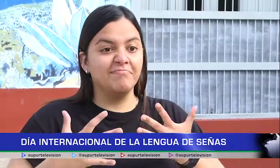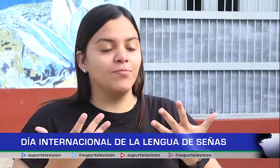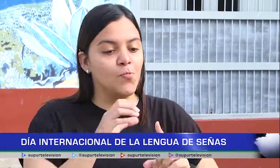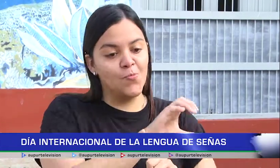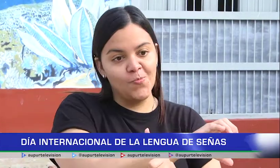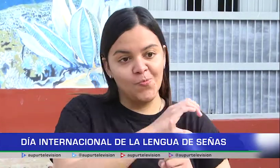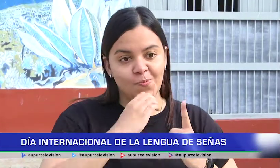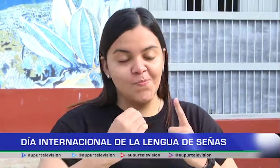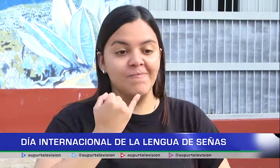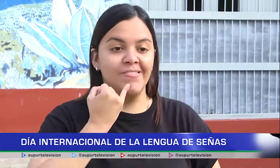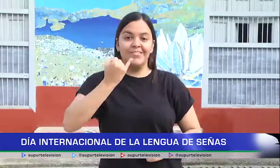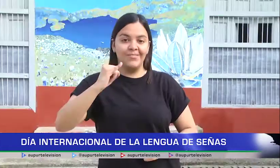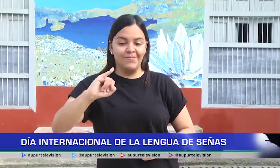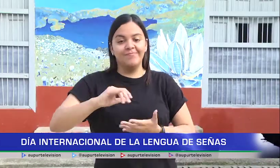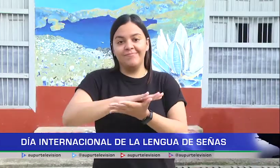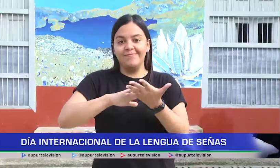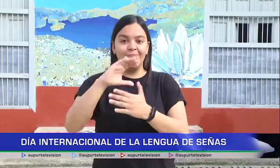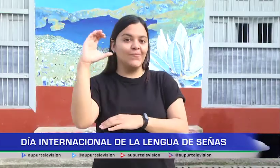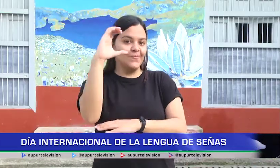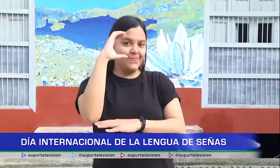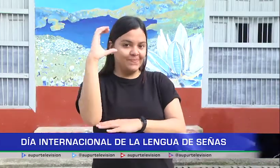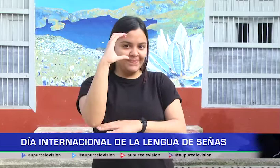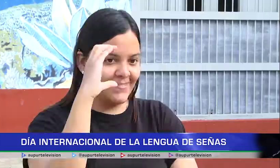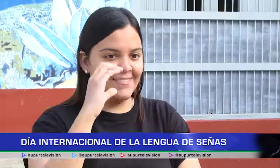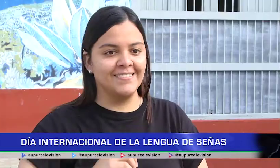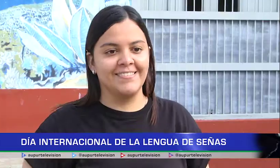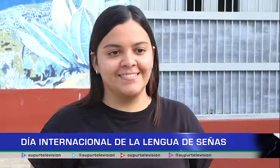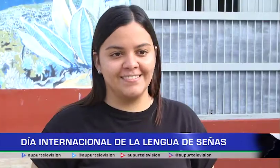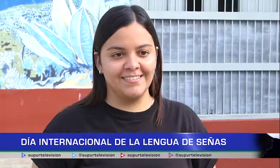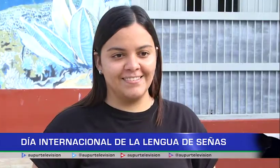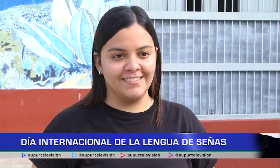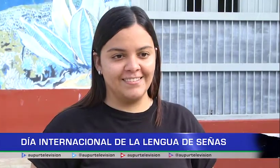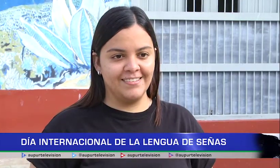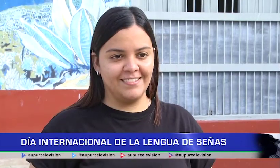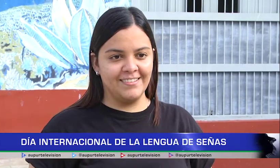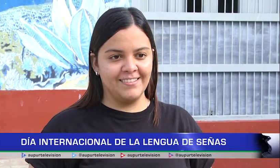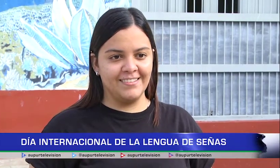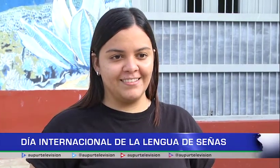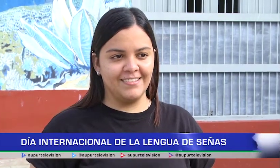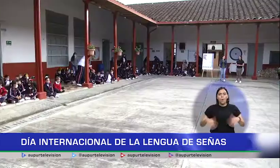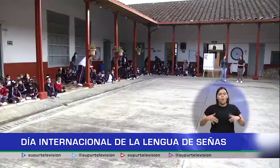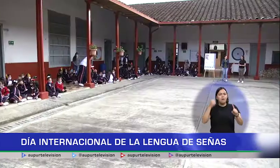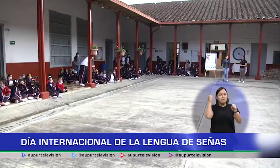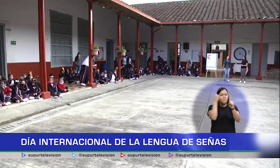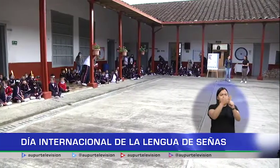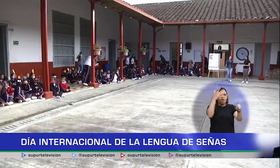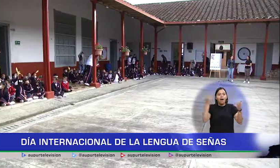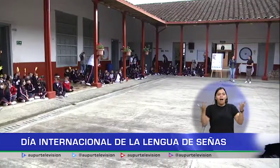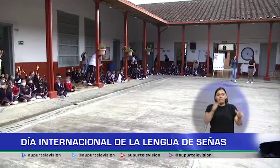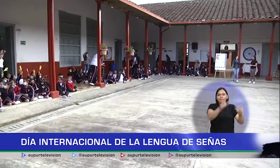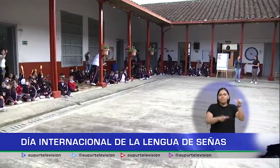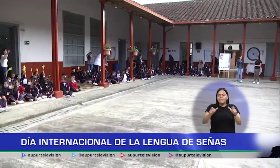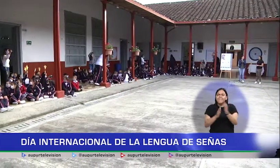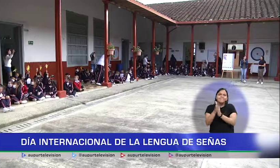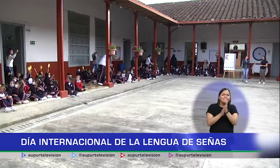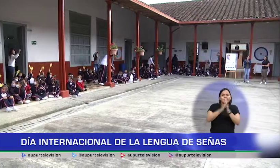sordas pueden tener una cultura, un lenguaje y es a través de la lengua de señas colombiana. Enseñanzas que tienen